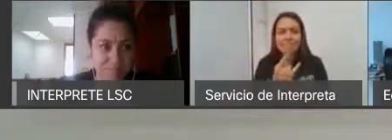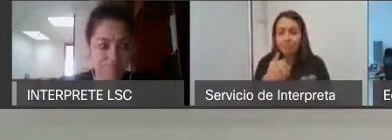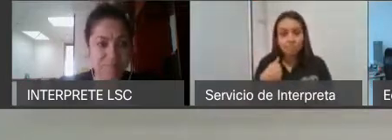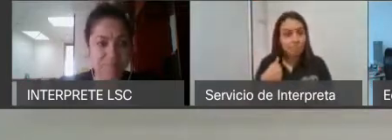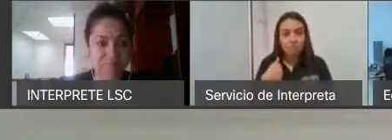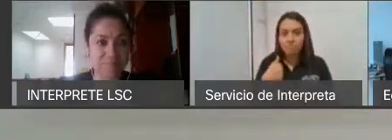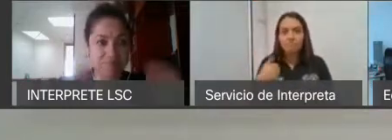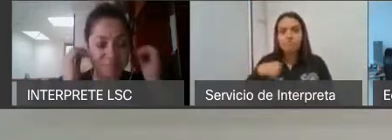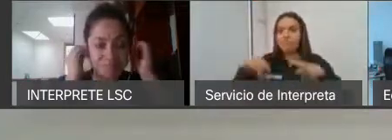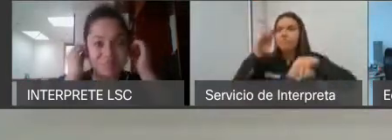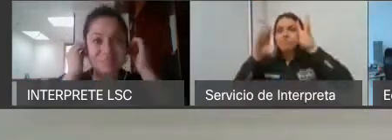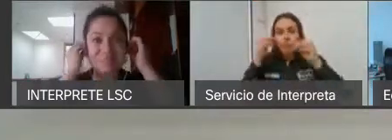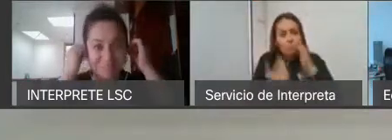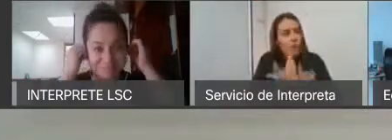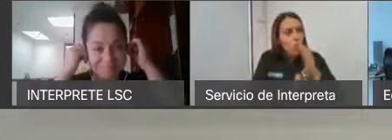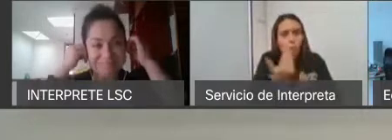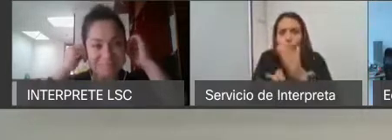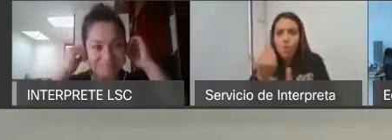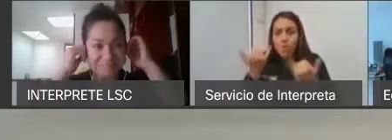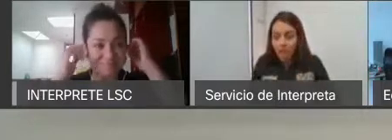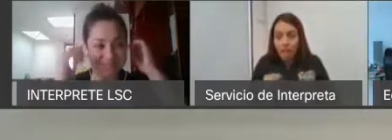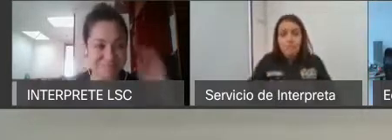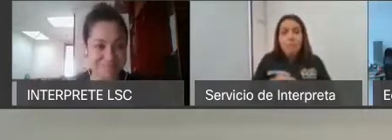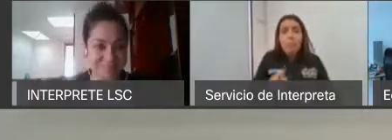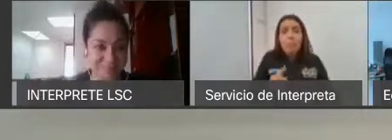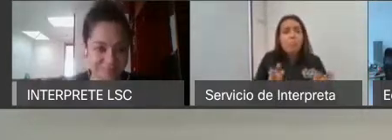una cantidad en este poco tiempo,